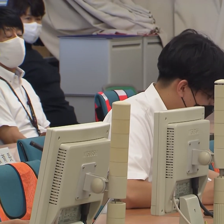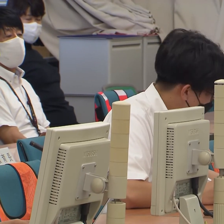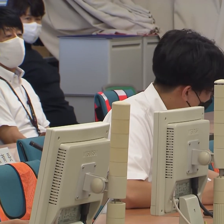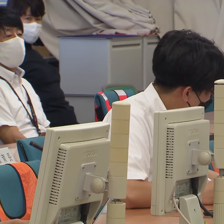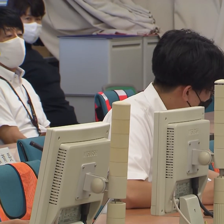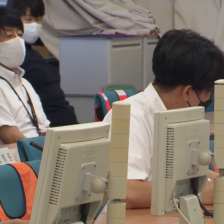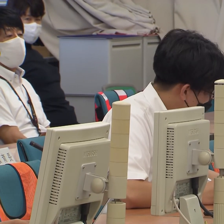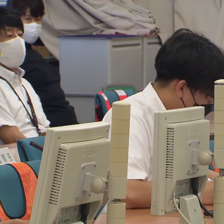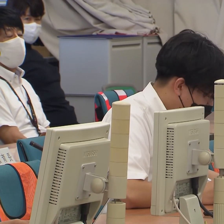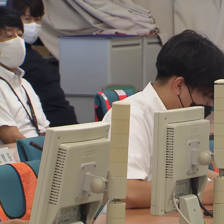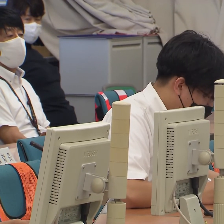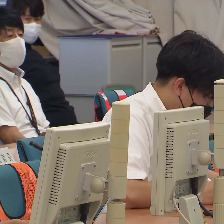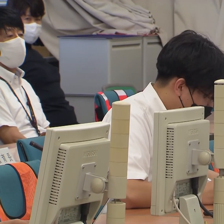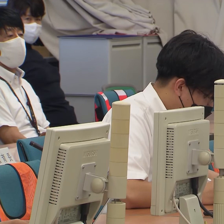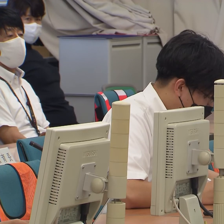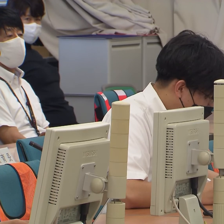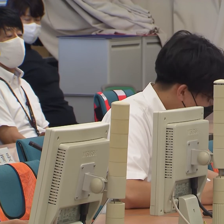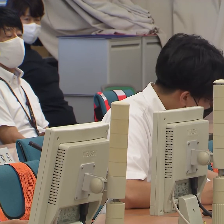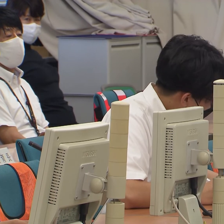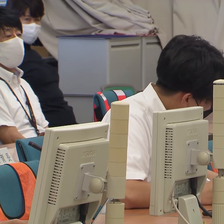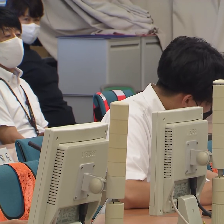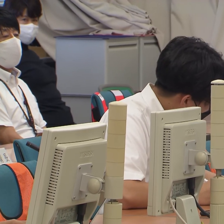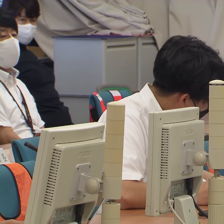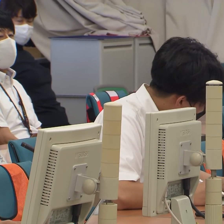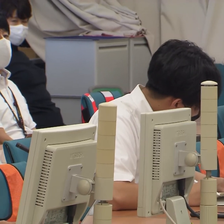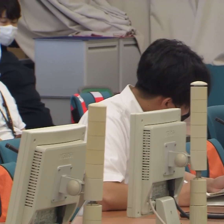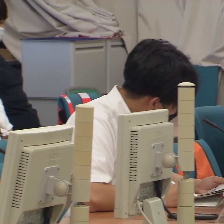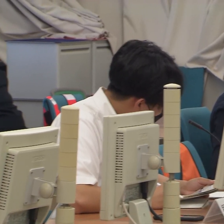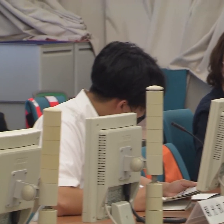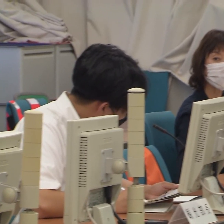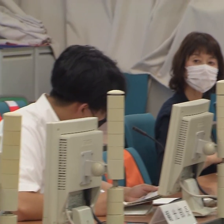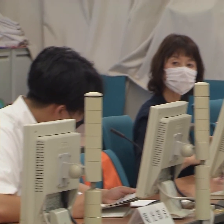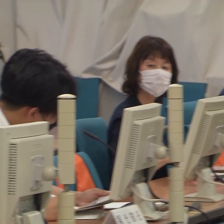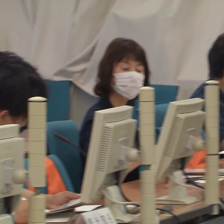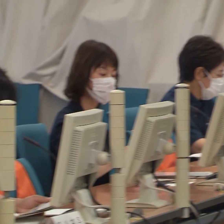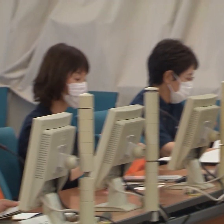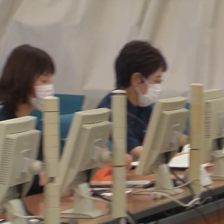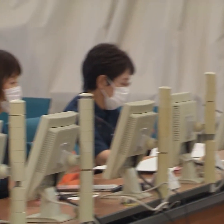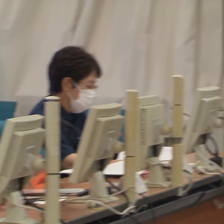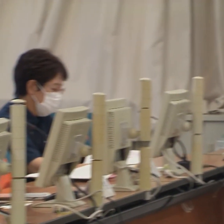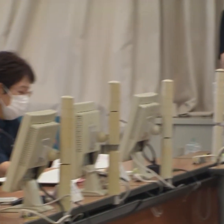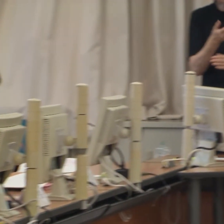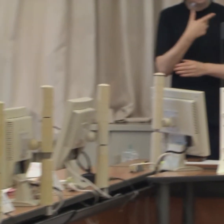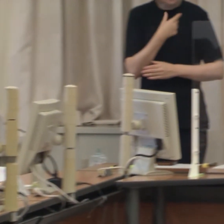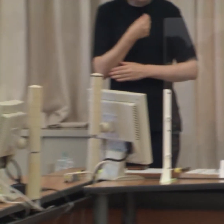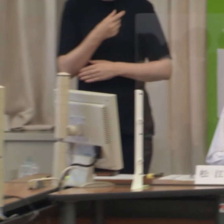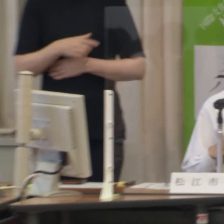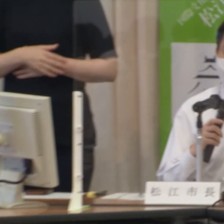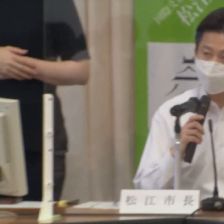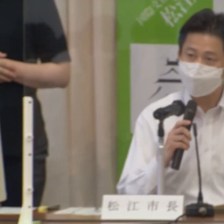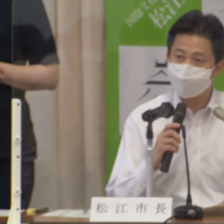番ということですけど、これ、保育園に関してっていうことをよかった